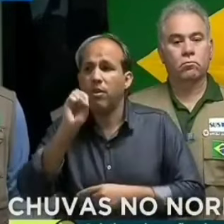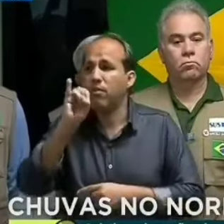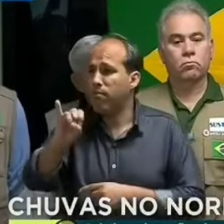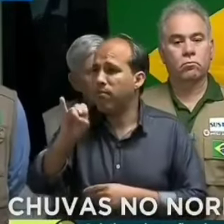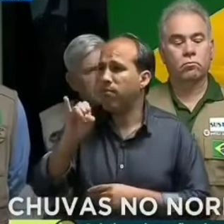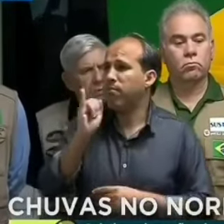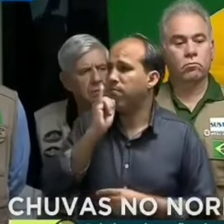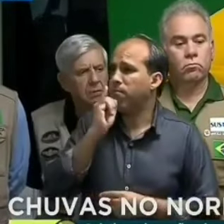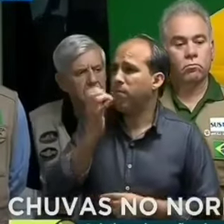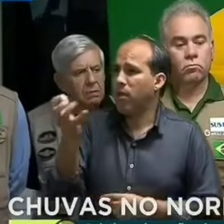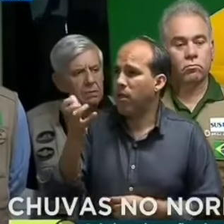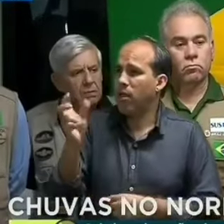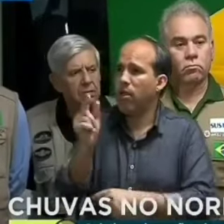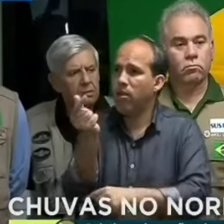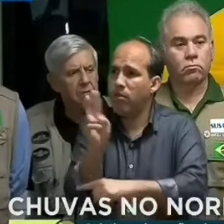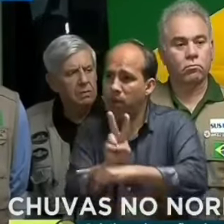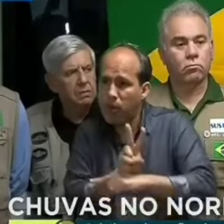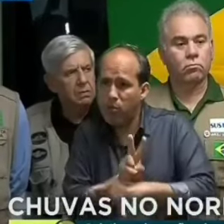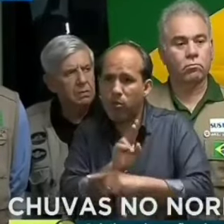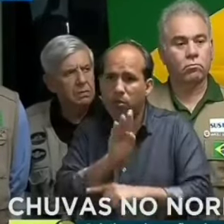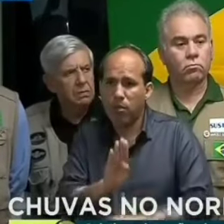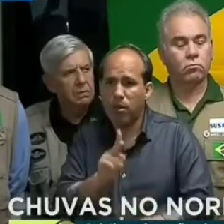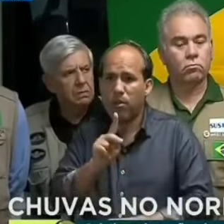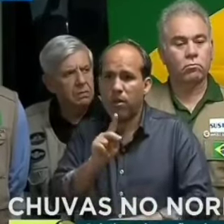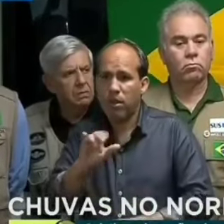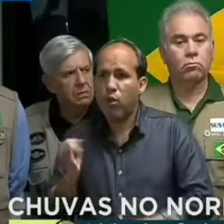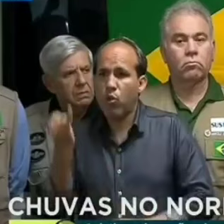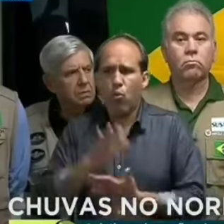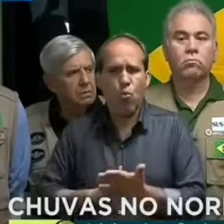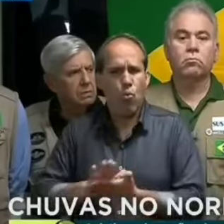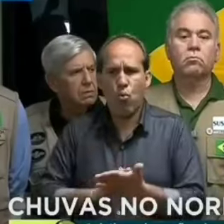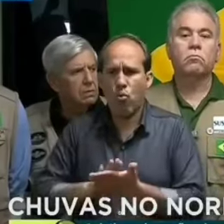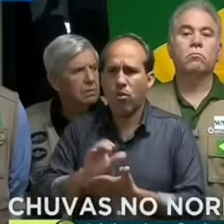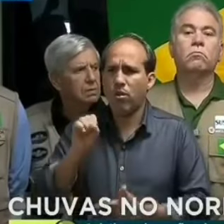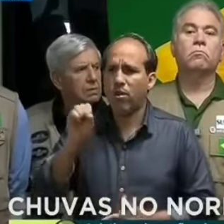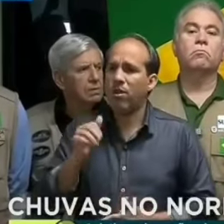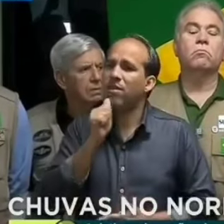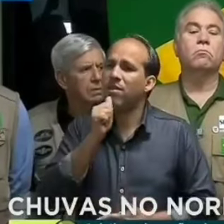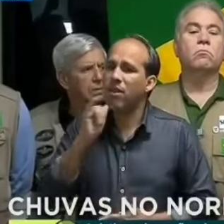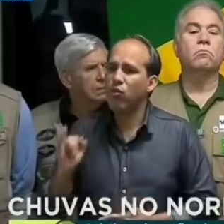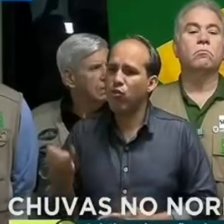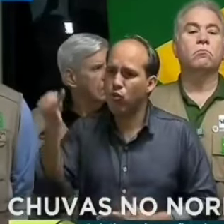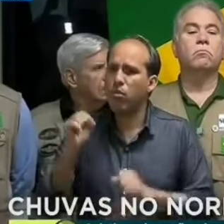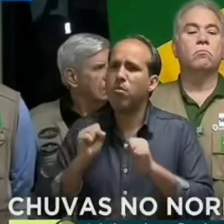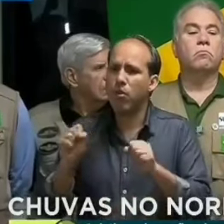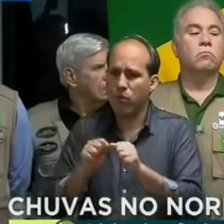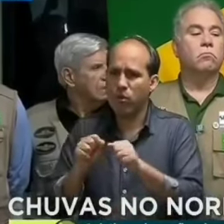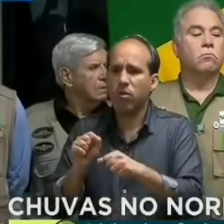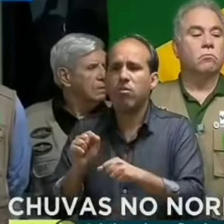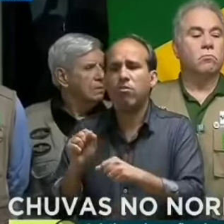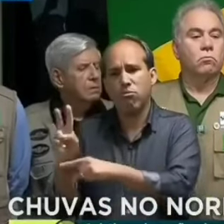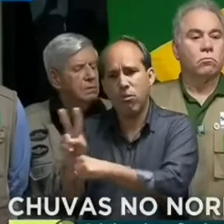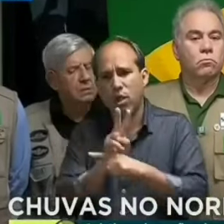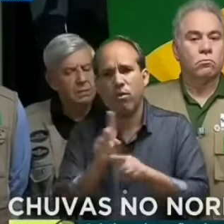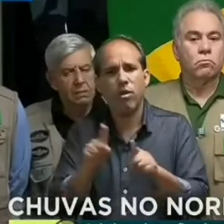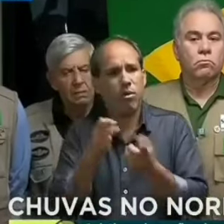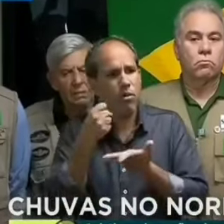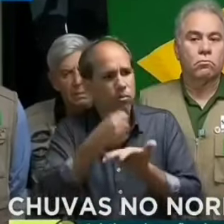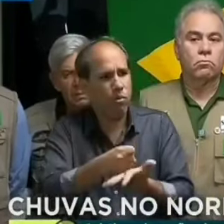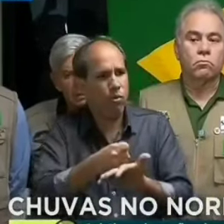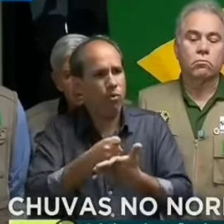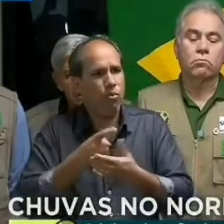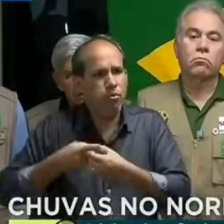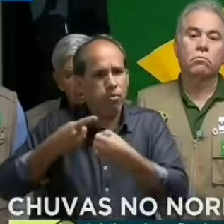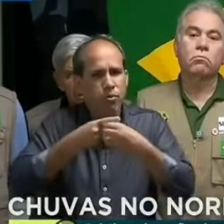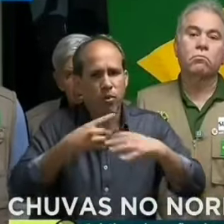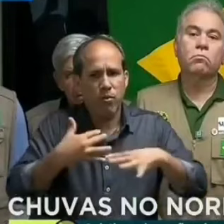porventura, quiserem um empréstimo do BPC sem juros, poderão fazê-lo. Apoio a municípios, ao próprio governo do Estado.